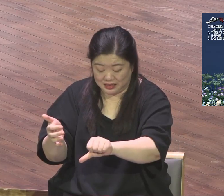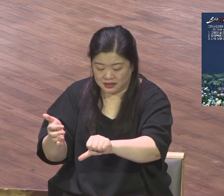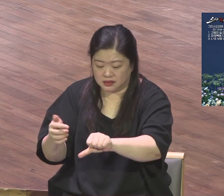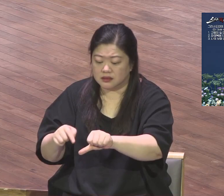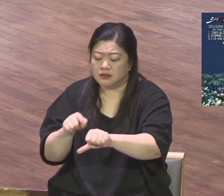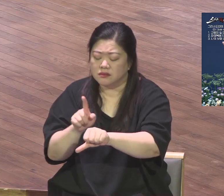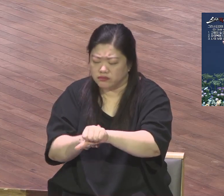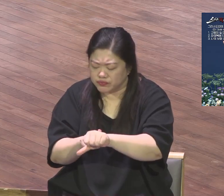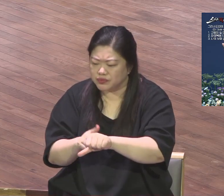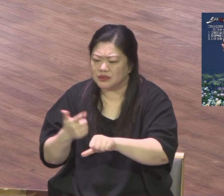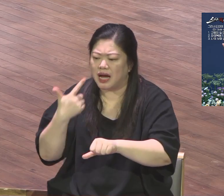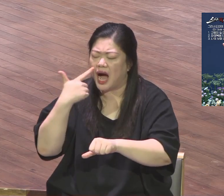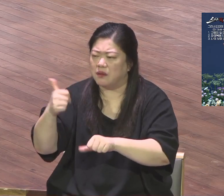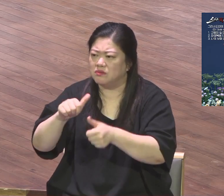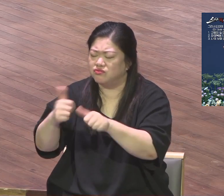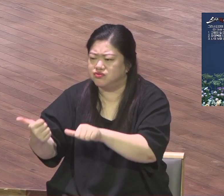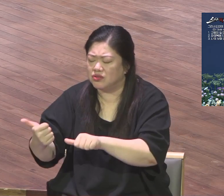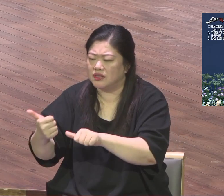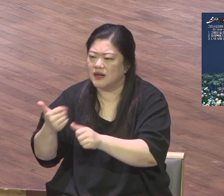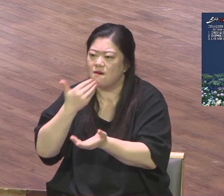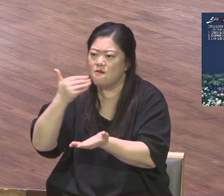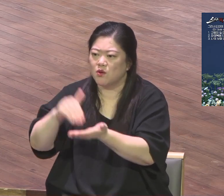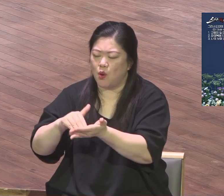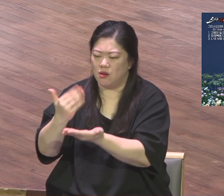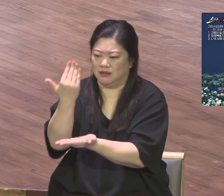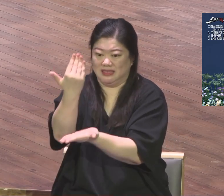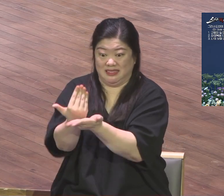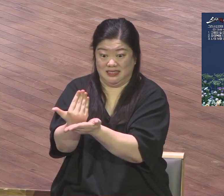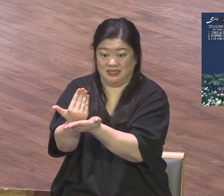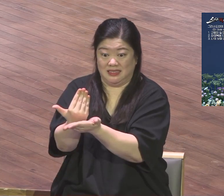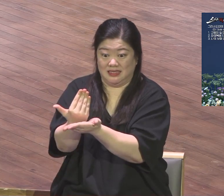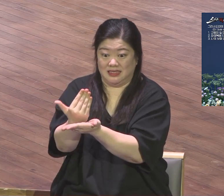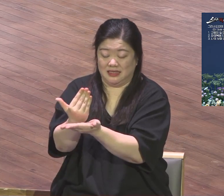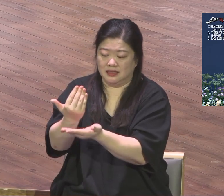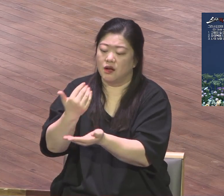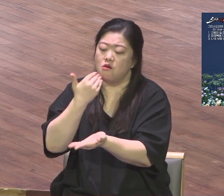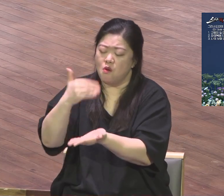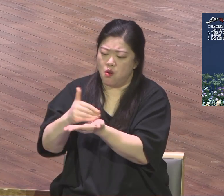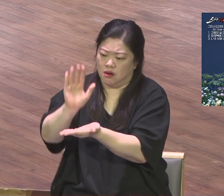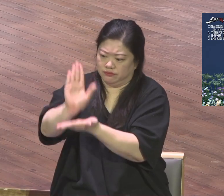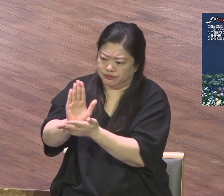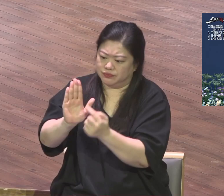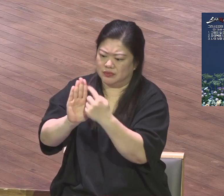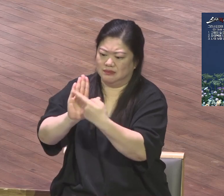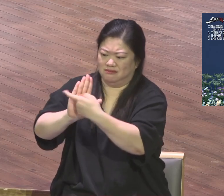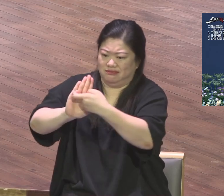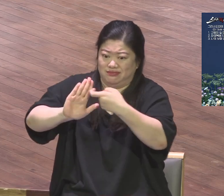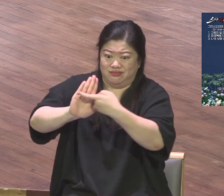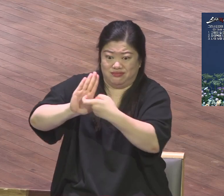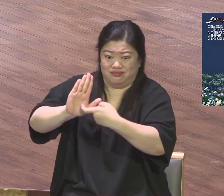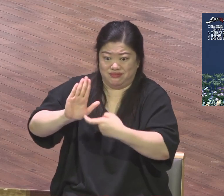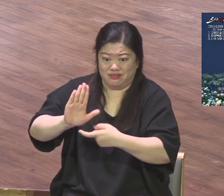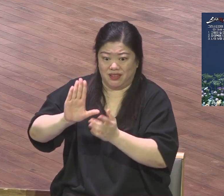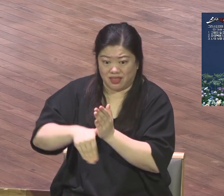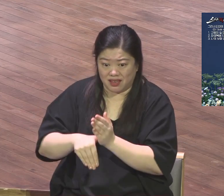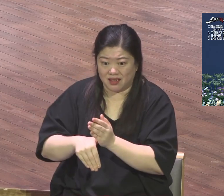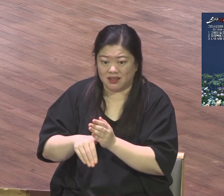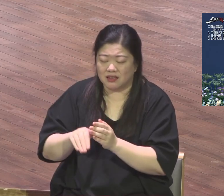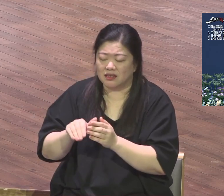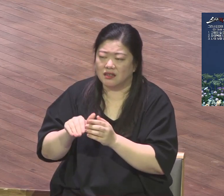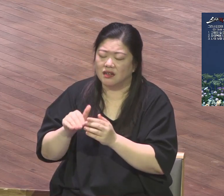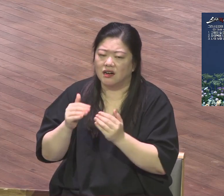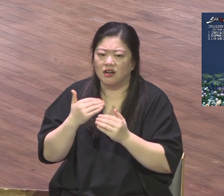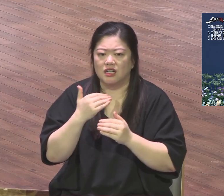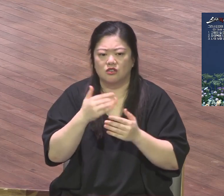묘비석에 묘비령을 하나 세워야 되겠는데 뭐라고 쓸까 하다가 그 지역에서 한학을 하는 어른한테